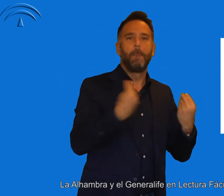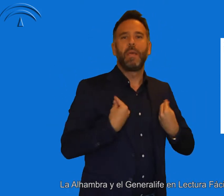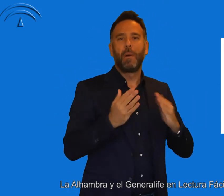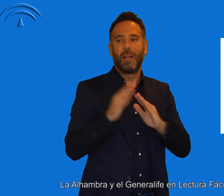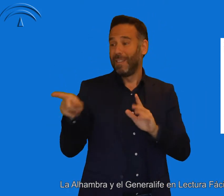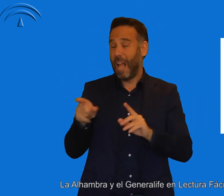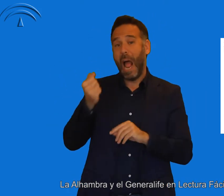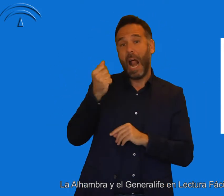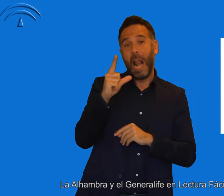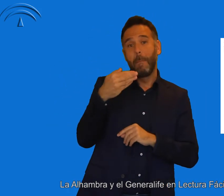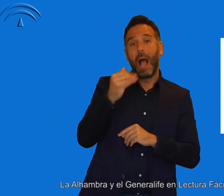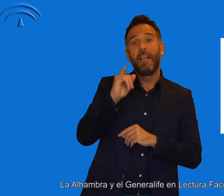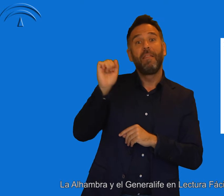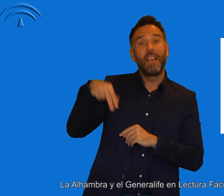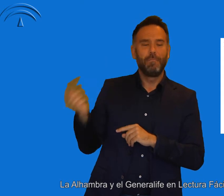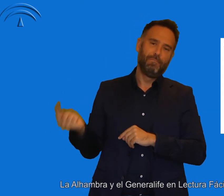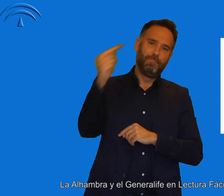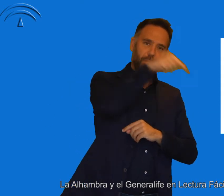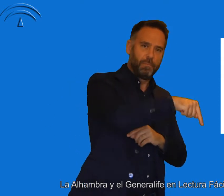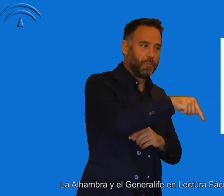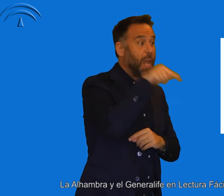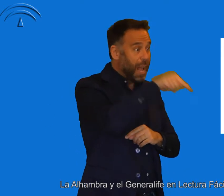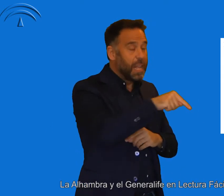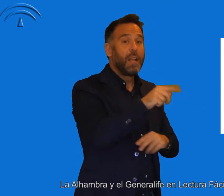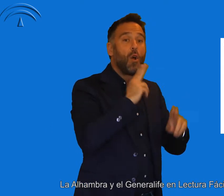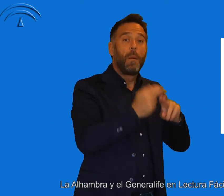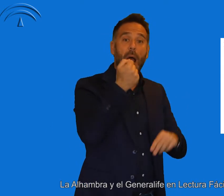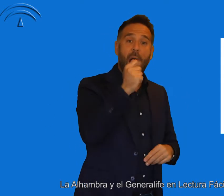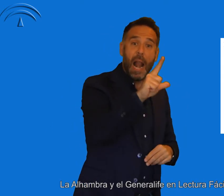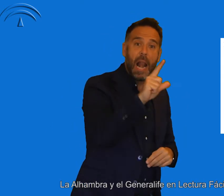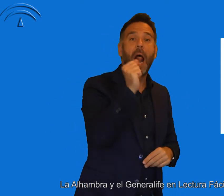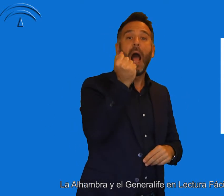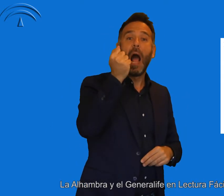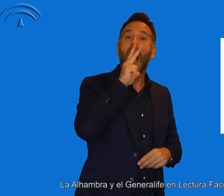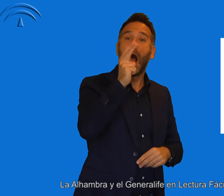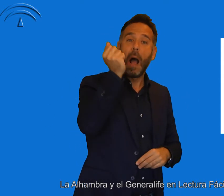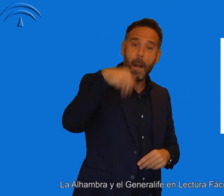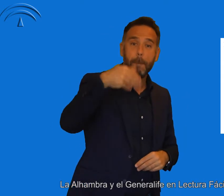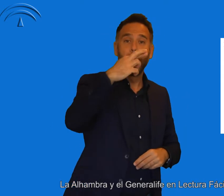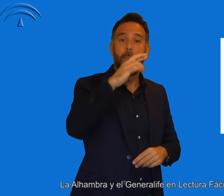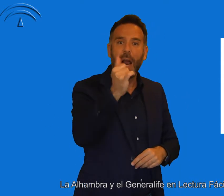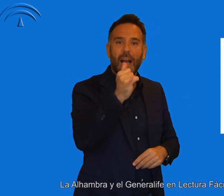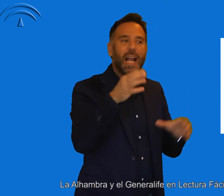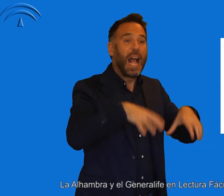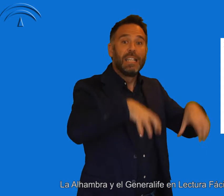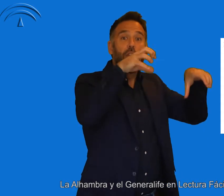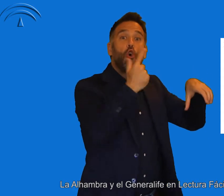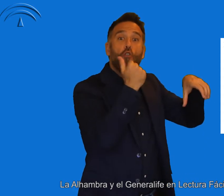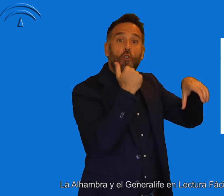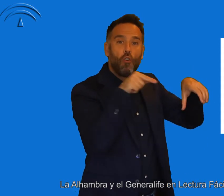su residencia a esa nueva fortaleza. Las gentes la llamaban Al-Amra, el